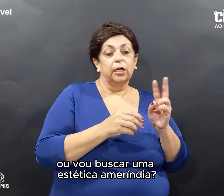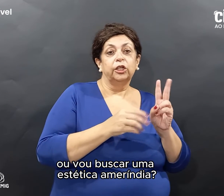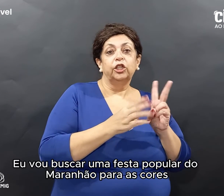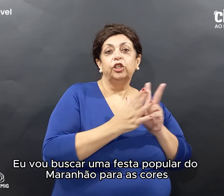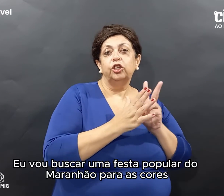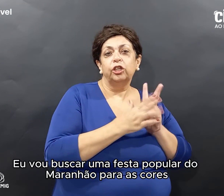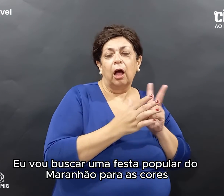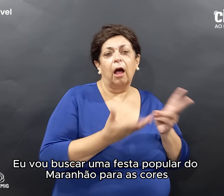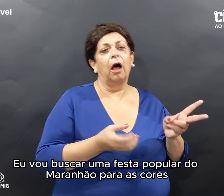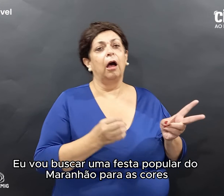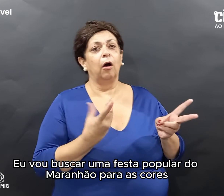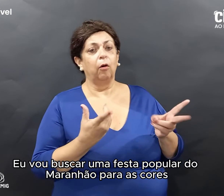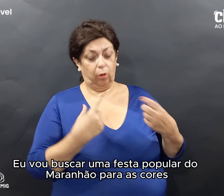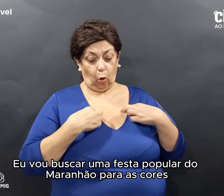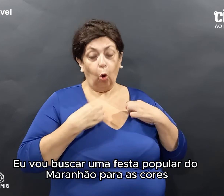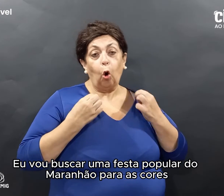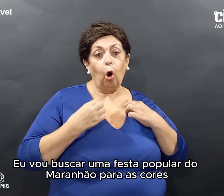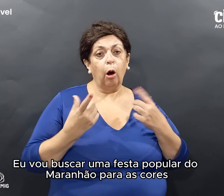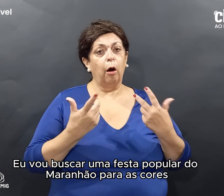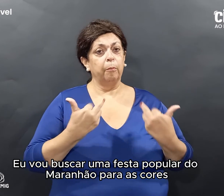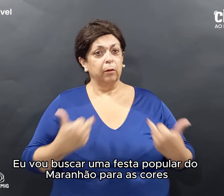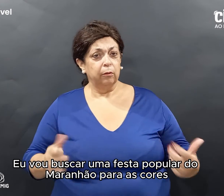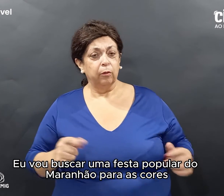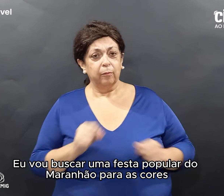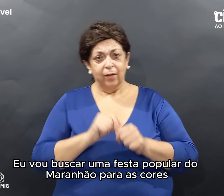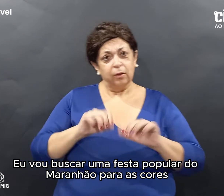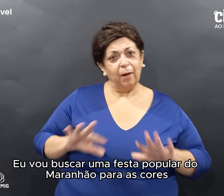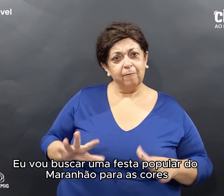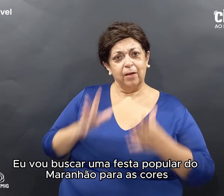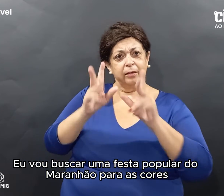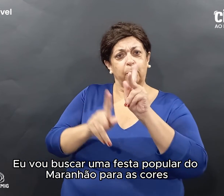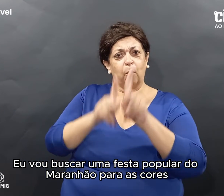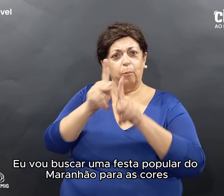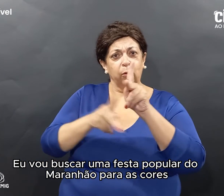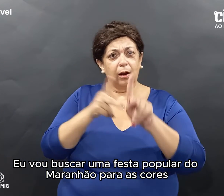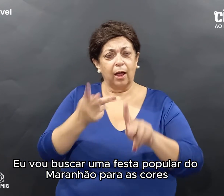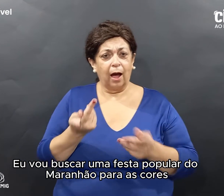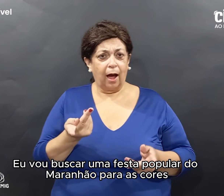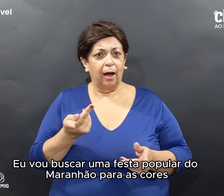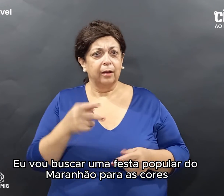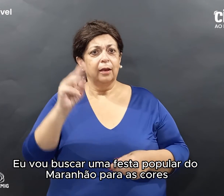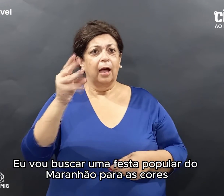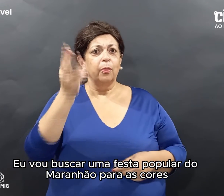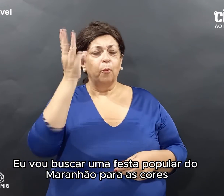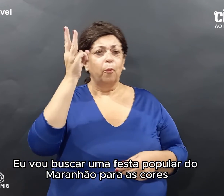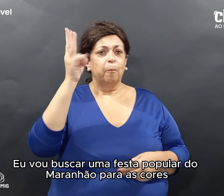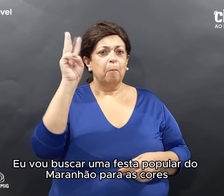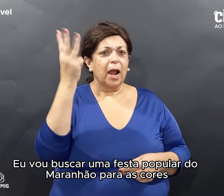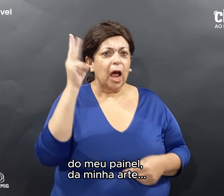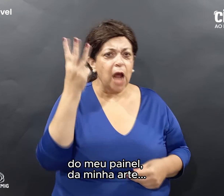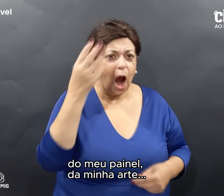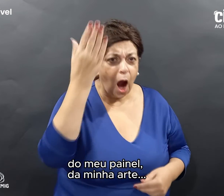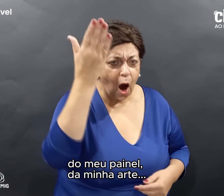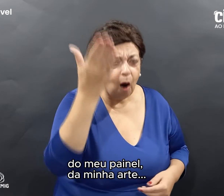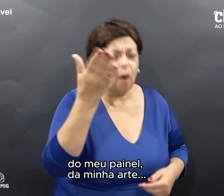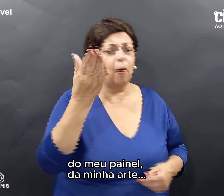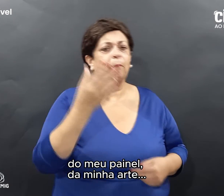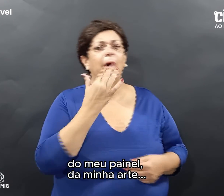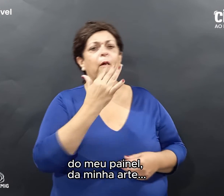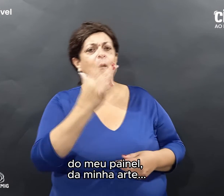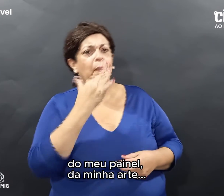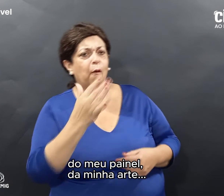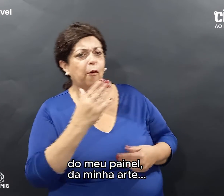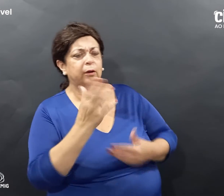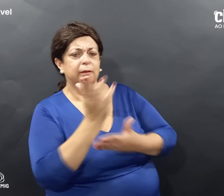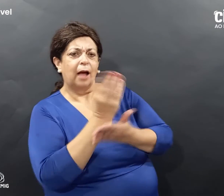ameríndia, né? Eu vou buscar uma festa popular do Maranhão, né? Para as cores do meu painel,